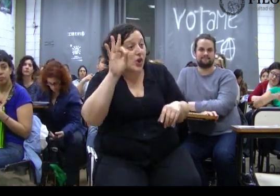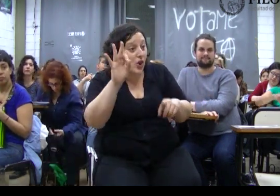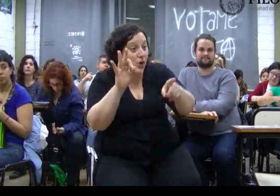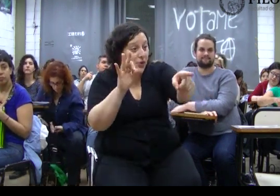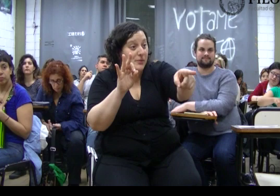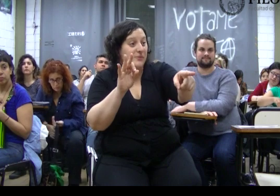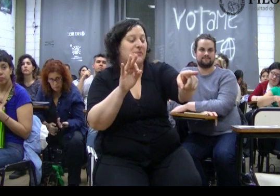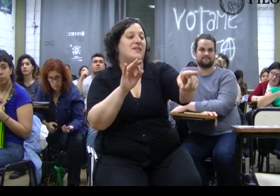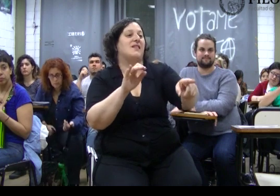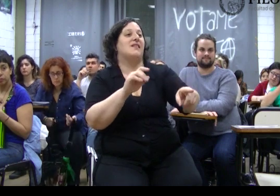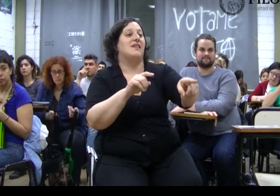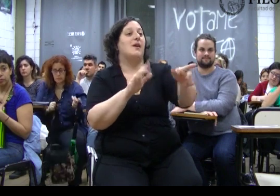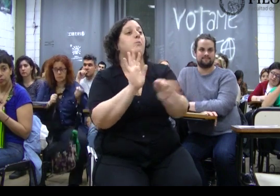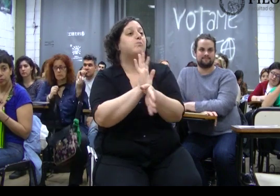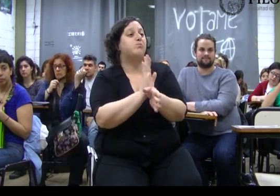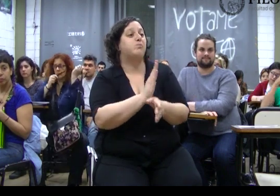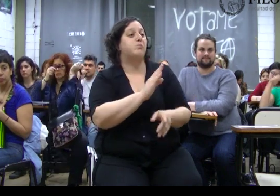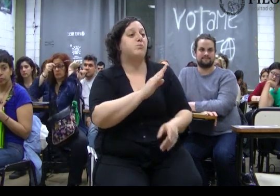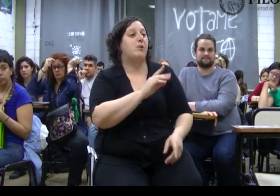resolvimos lo de